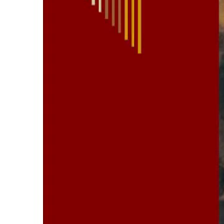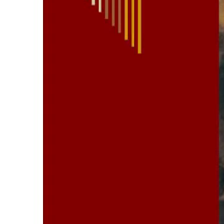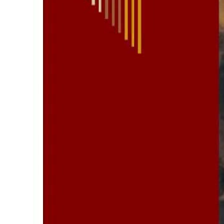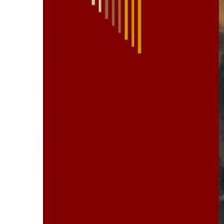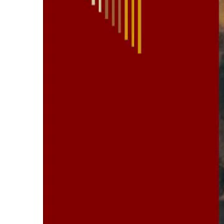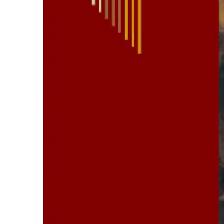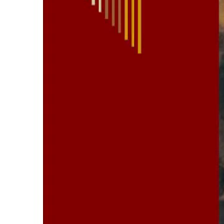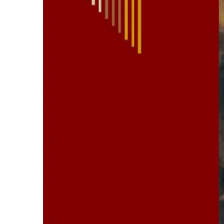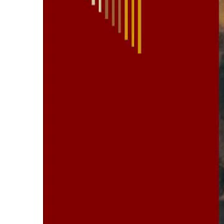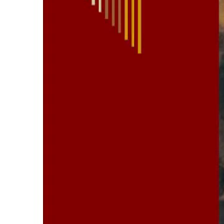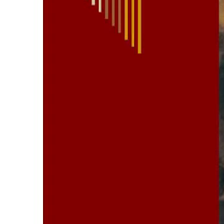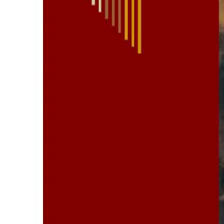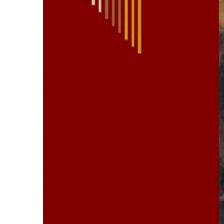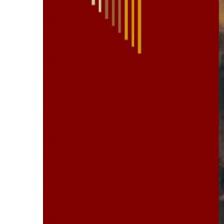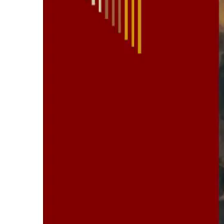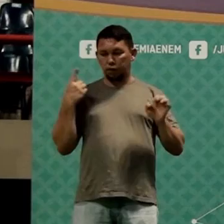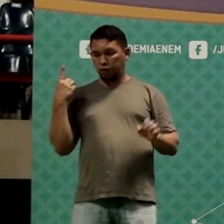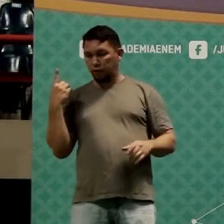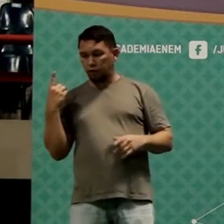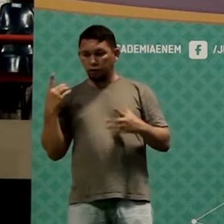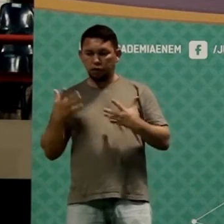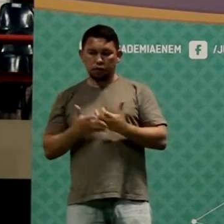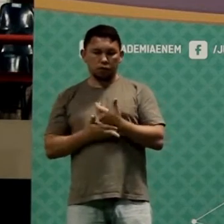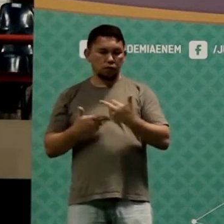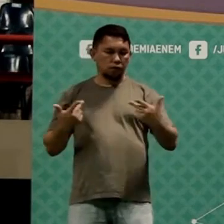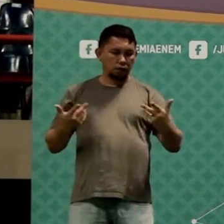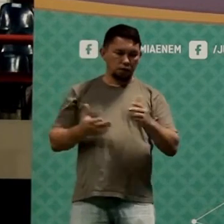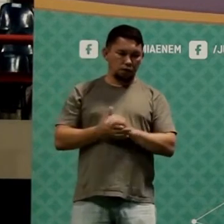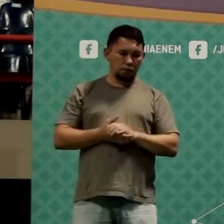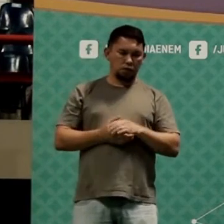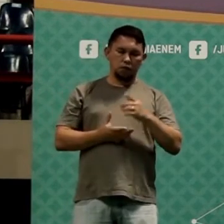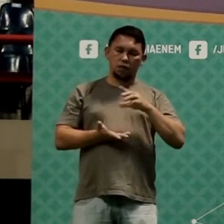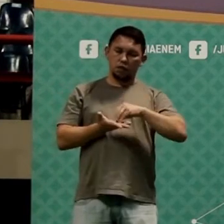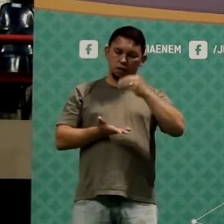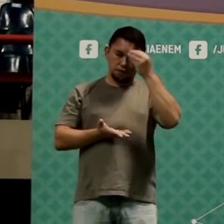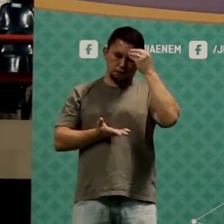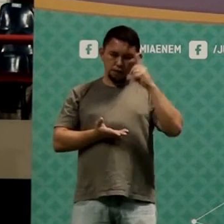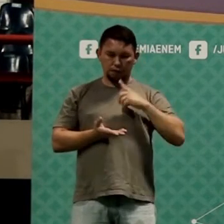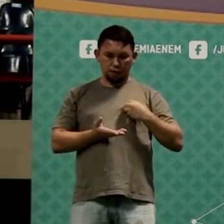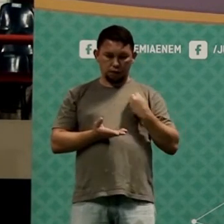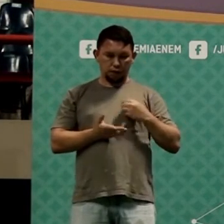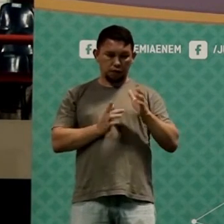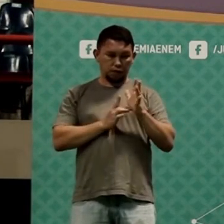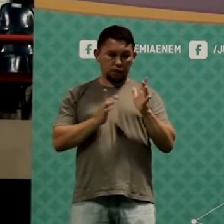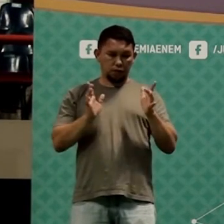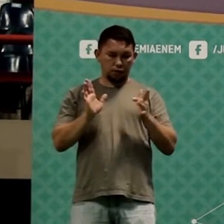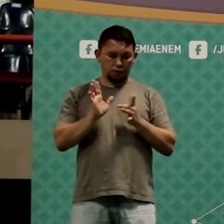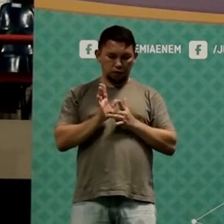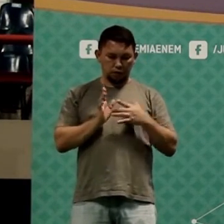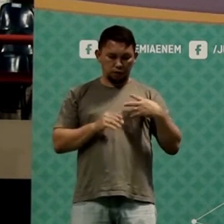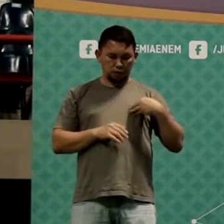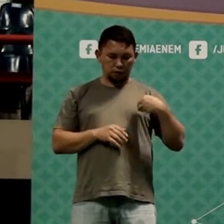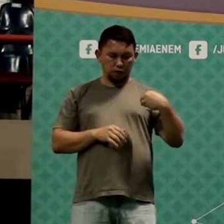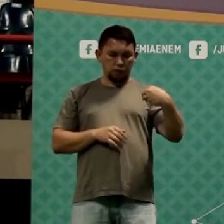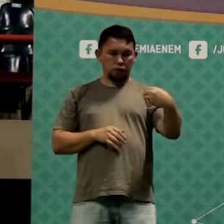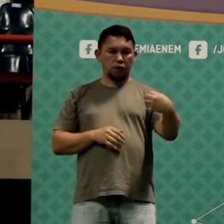querendo dizer que a mulher é quem salva a humanidade? Existia uma teoria de que Jesus tinha deixado uma